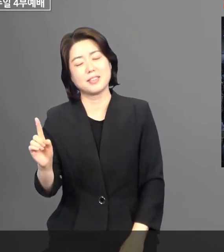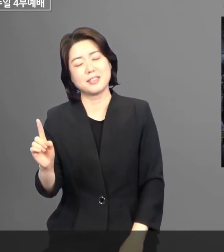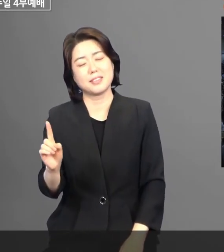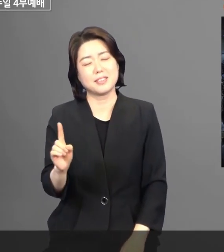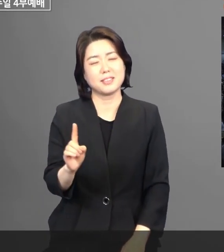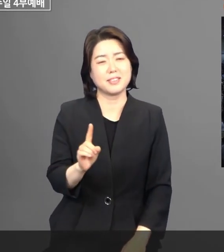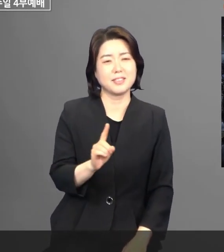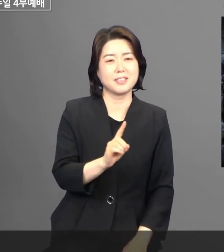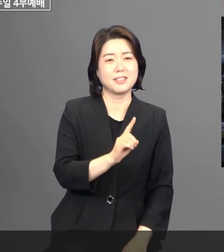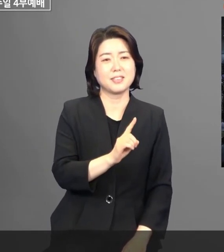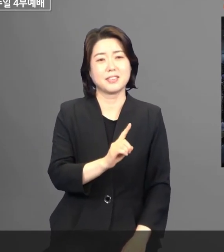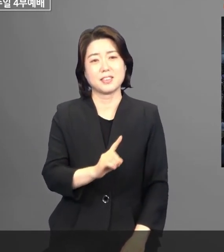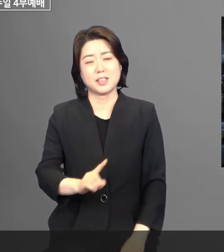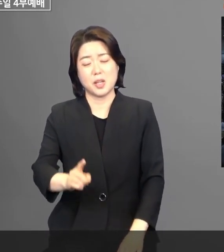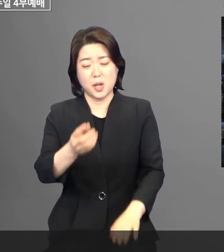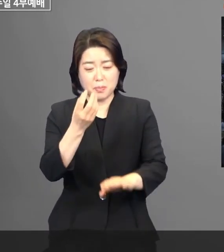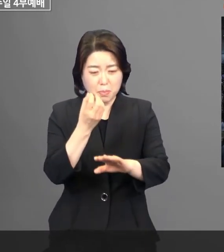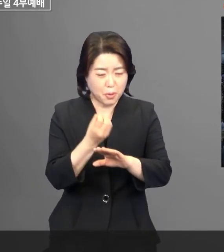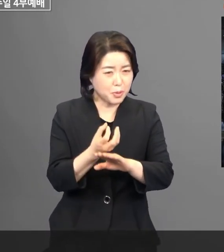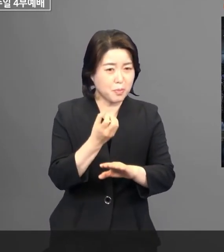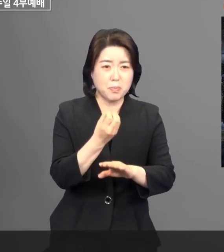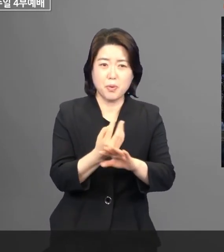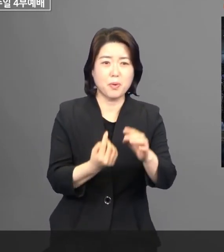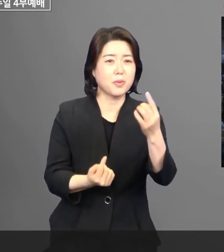그 하나님의 이야기를